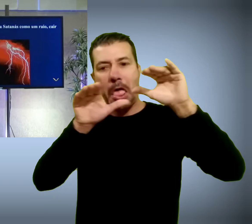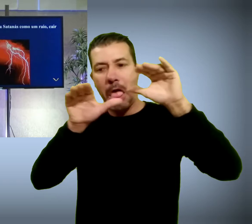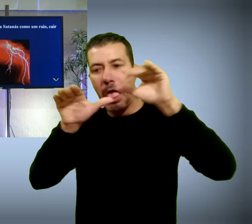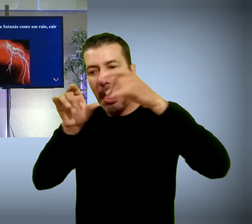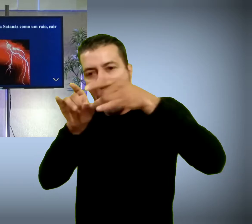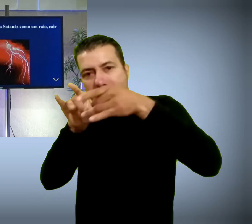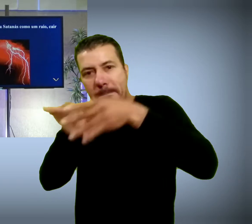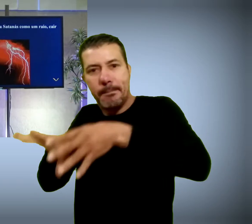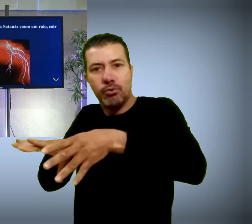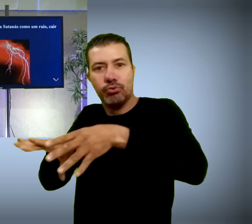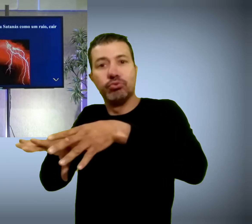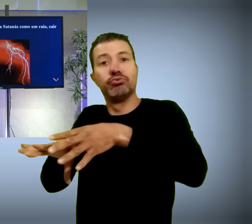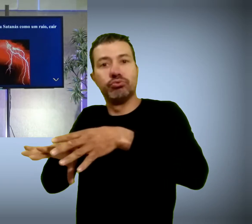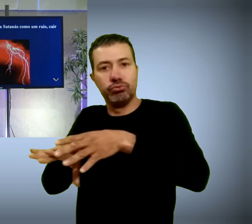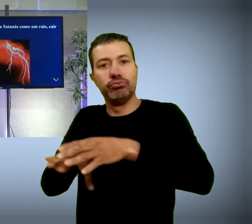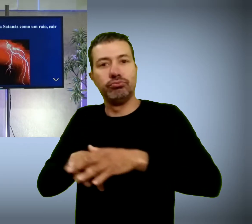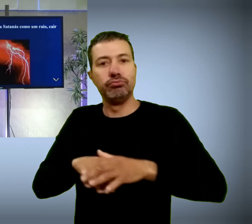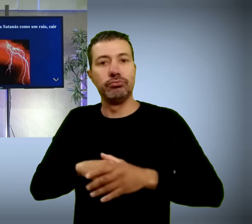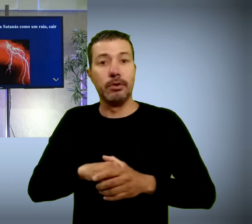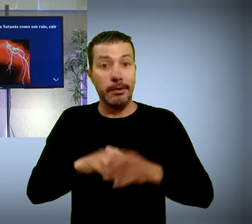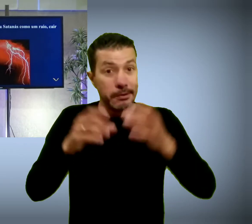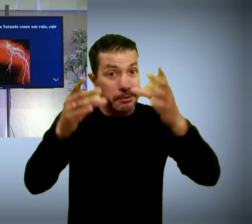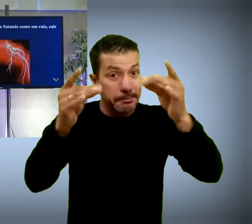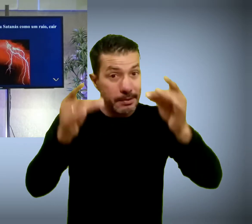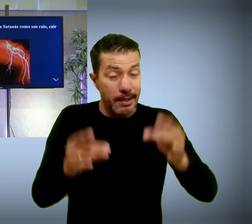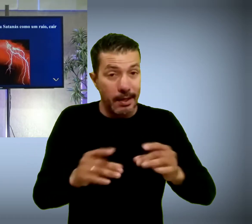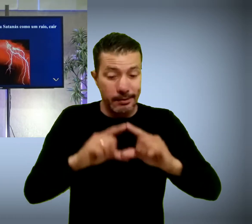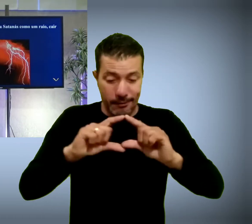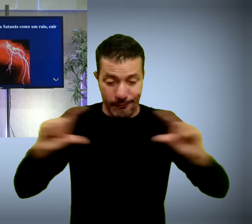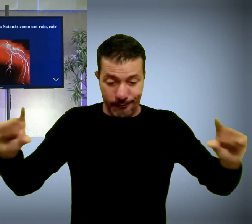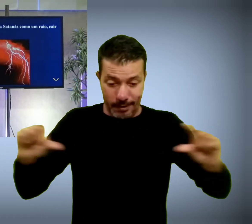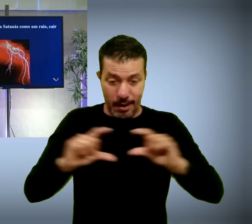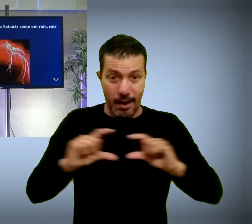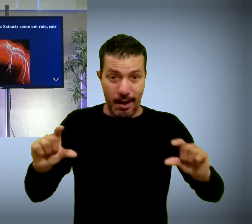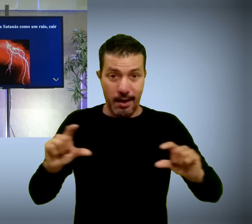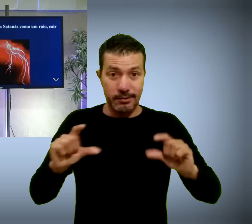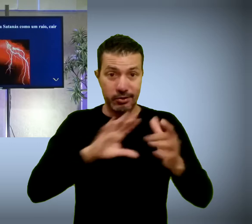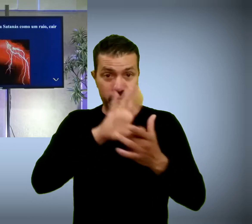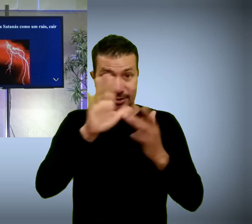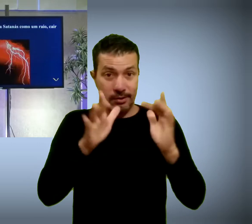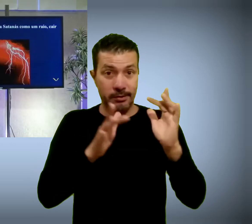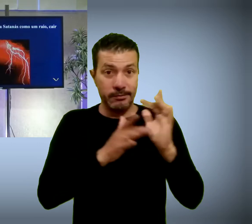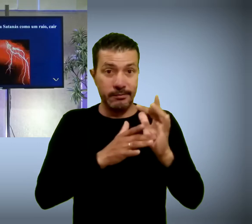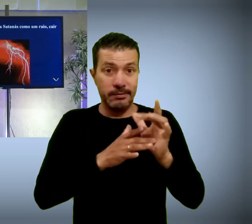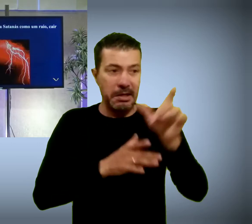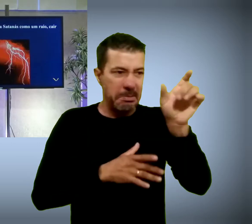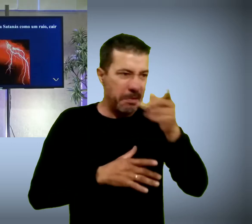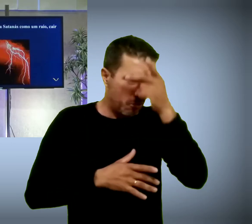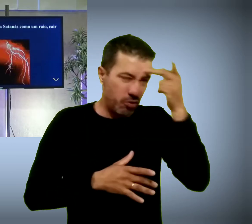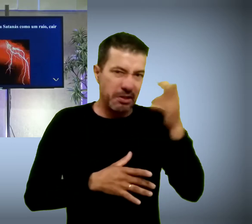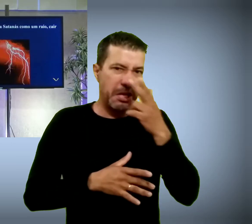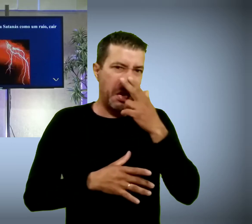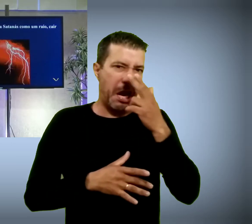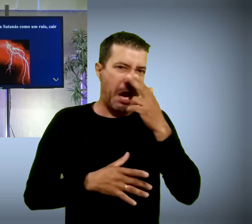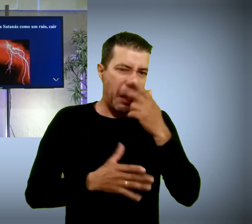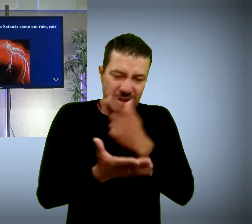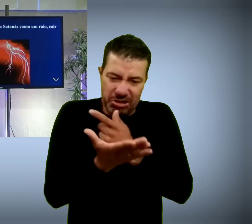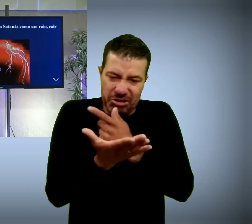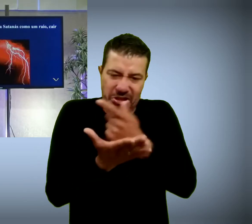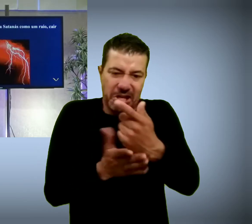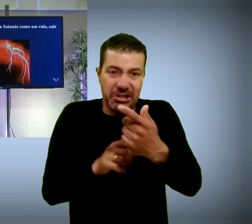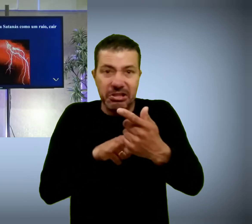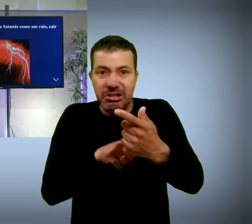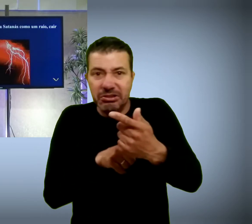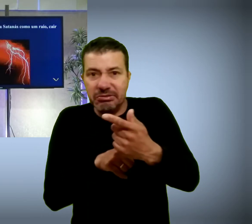Jesus também afirma isso, gente. Eu quero destacar esta frase de Jesus, porque tem muita gente que acha essa história de